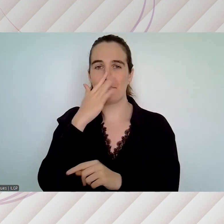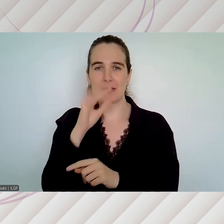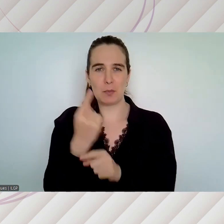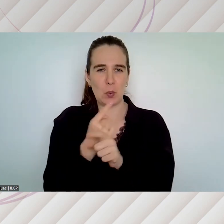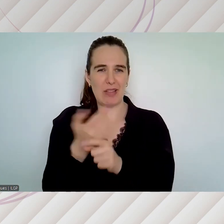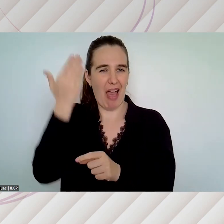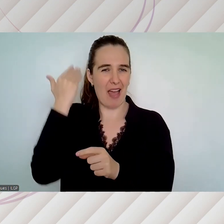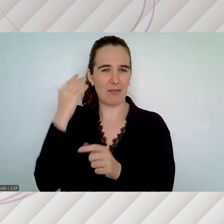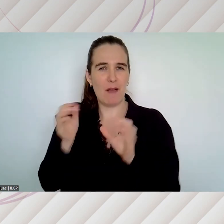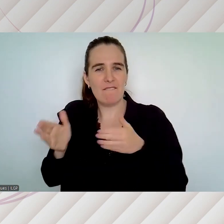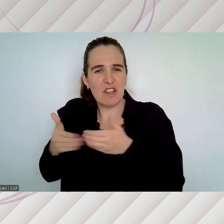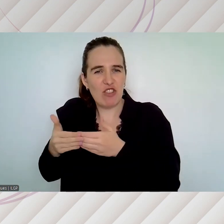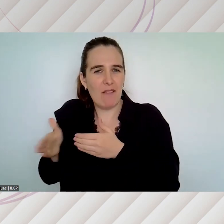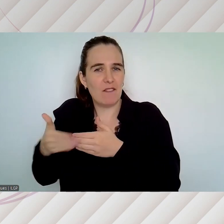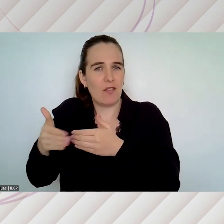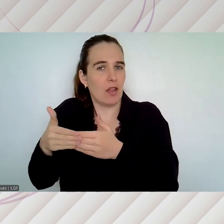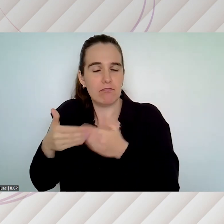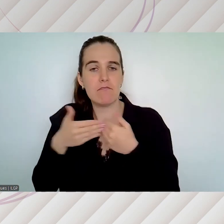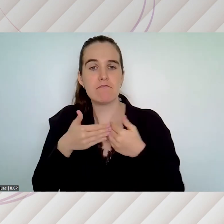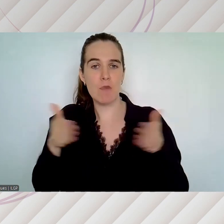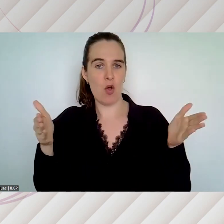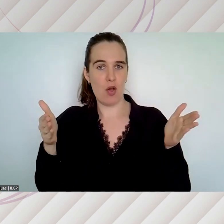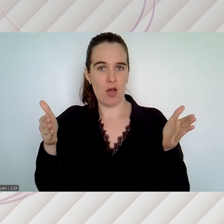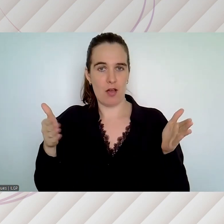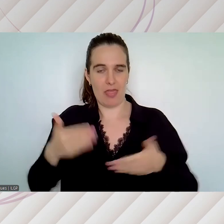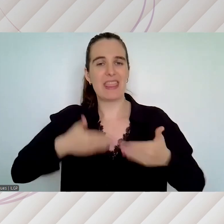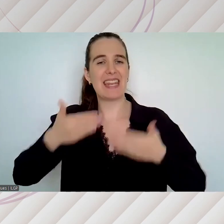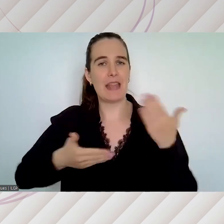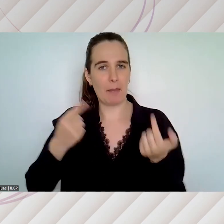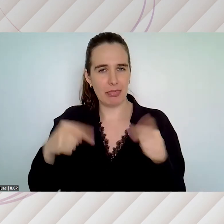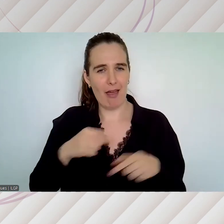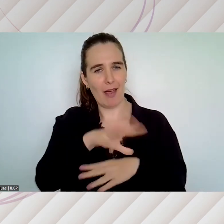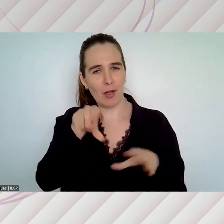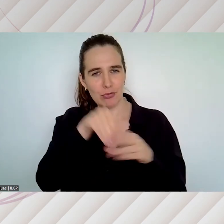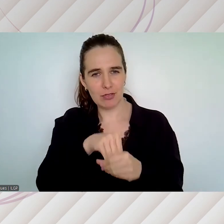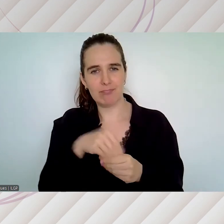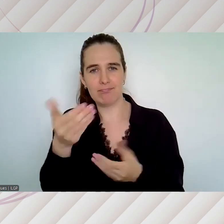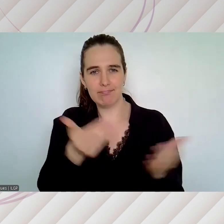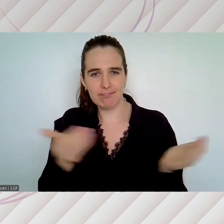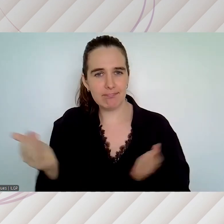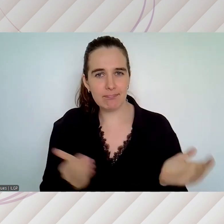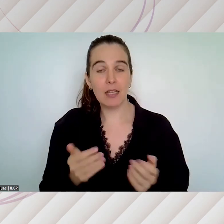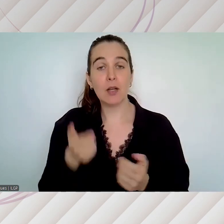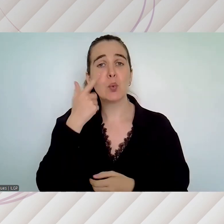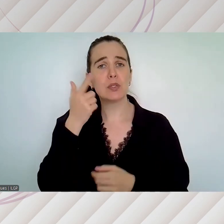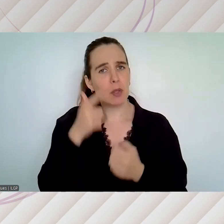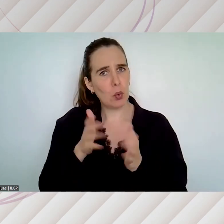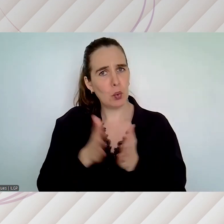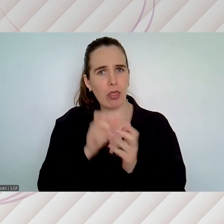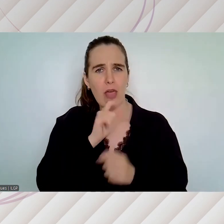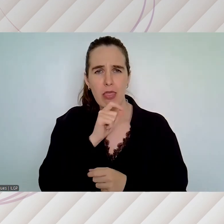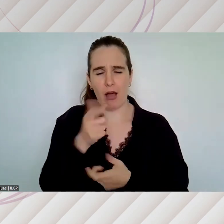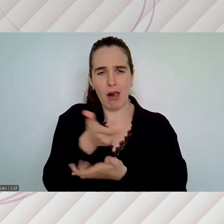fechado para um espaço aberto, dinâmico, inclusivo, onde o conhecimento circula,